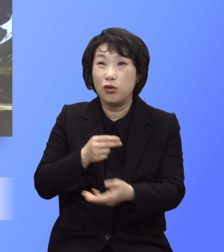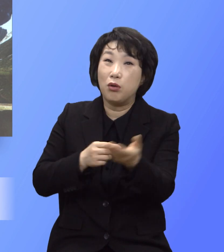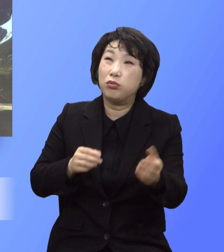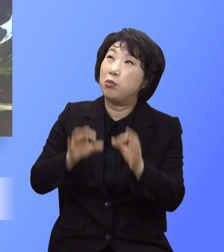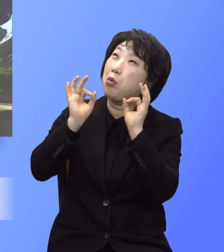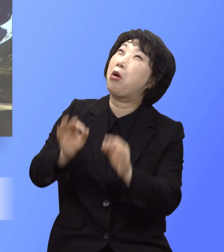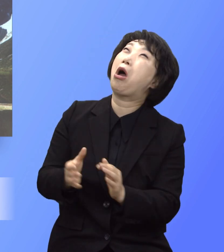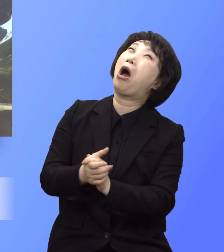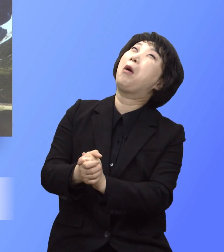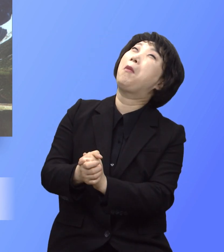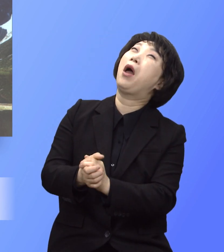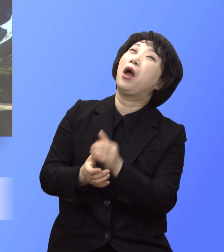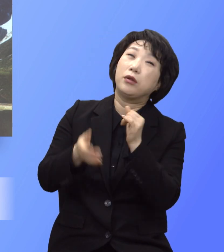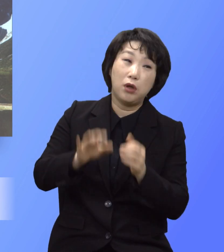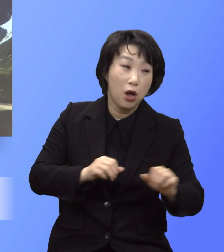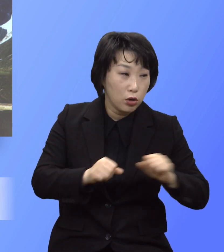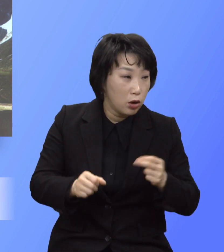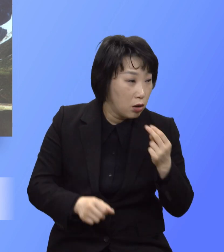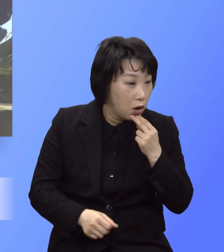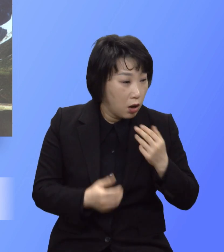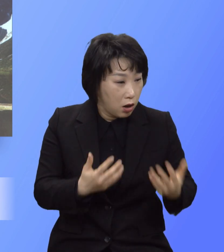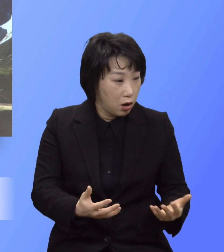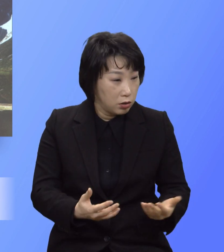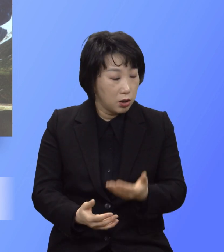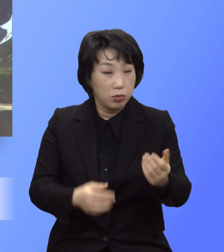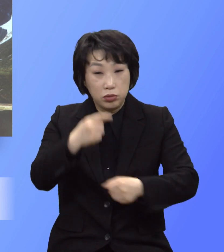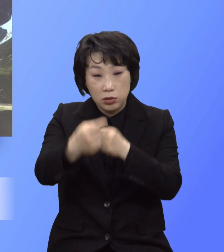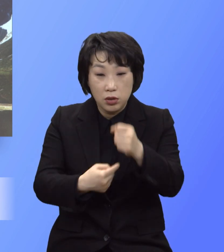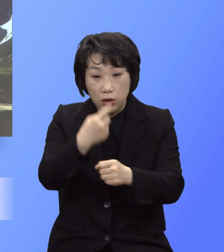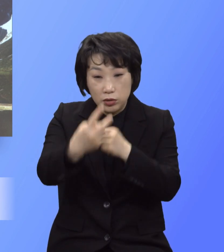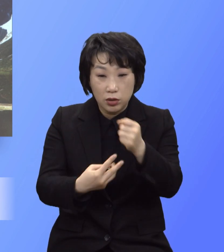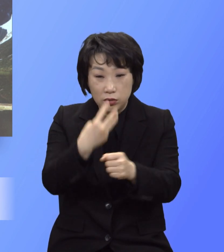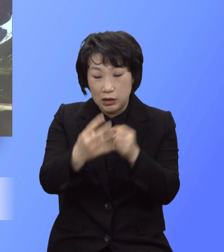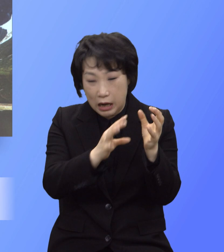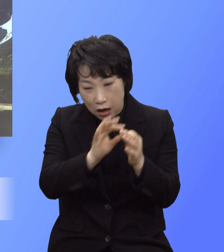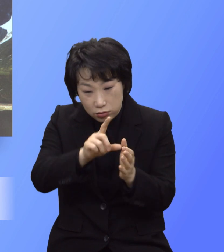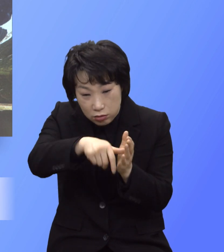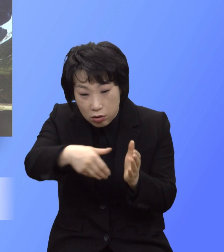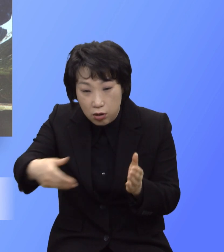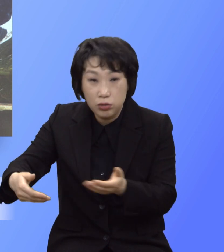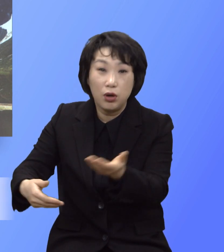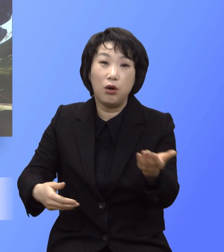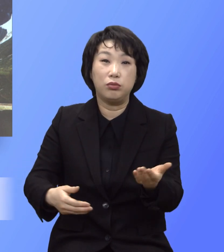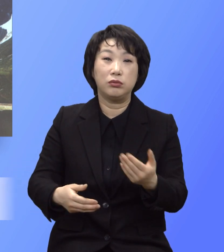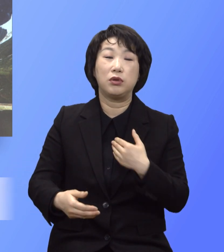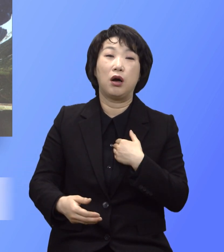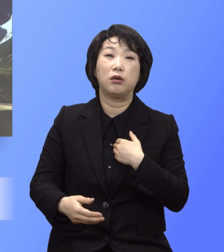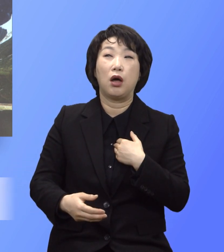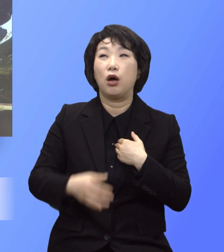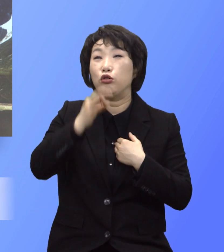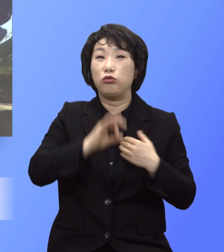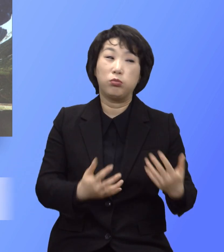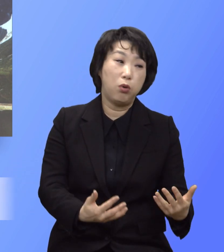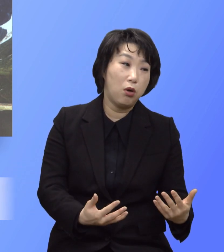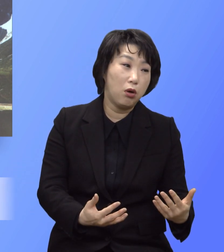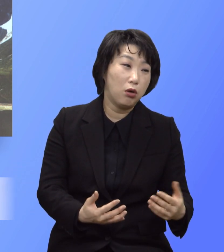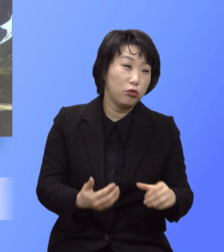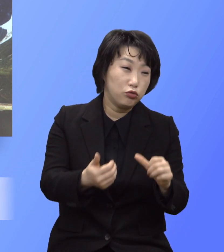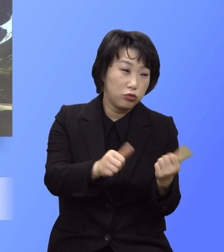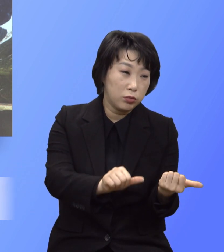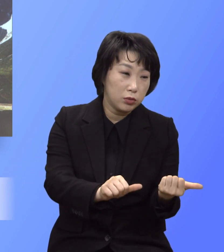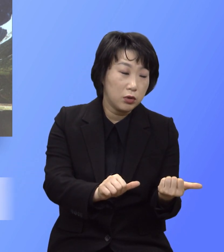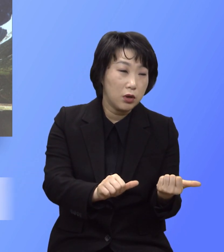안 하거든요. 그러면 여러분들이 해가 바뀌고 세월이 간들 부다에게 무슨 소용이 있느냐? 죽음의